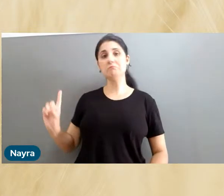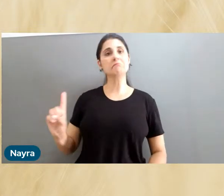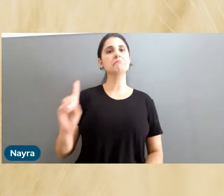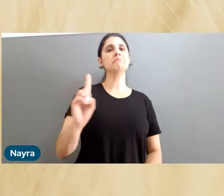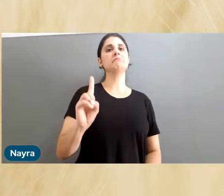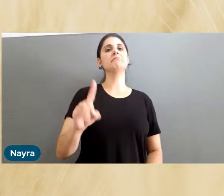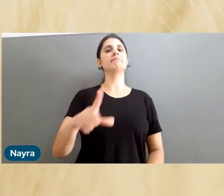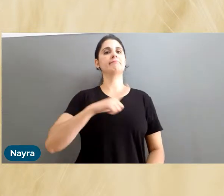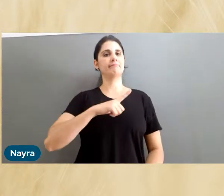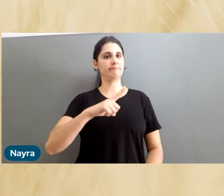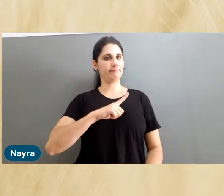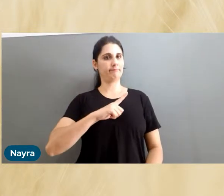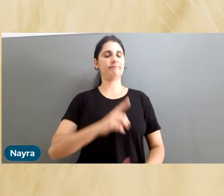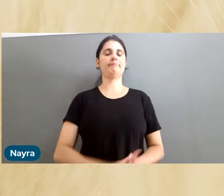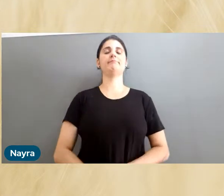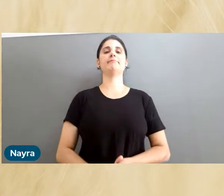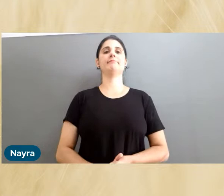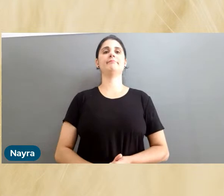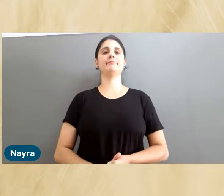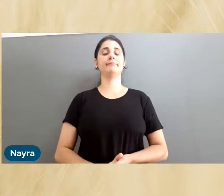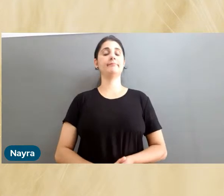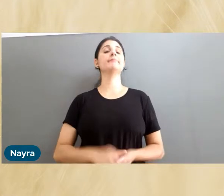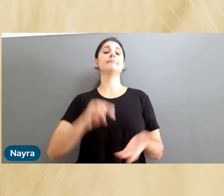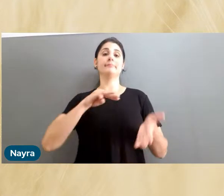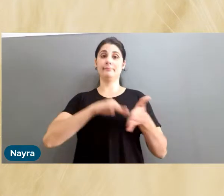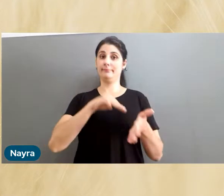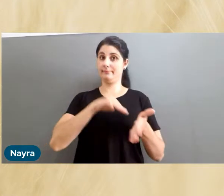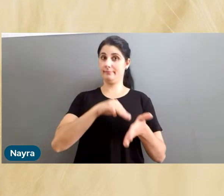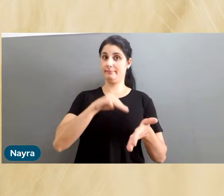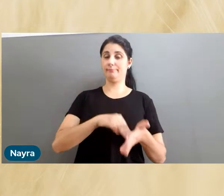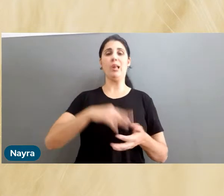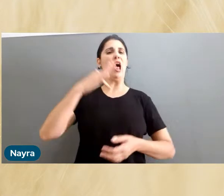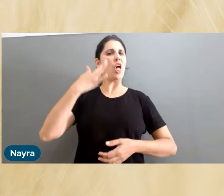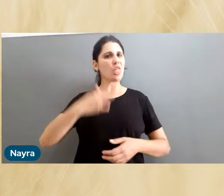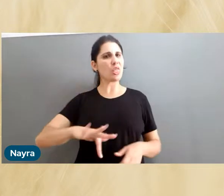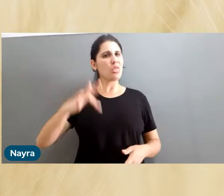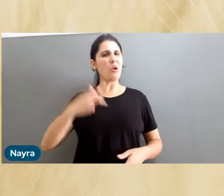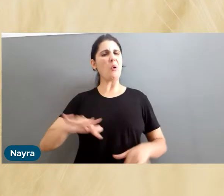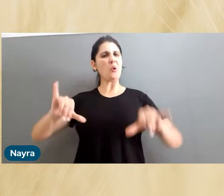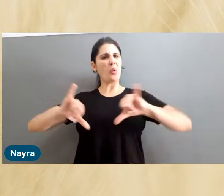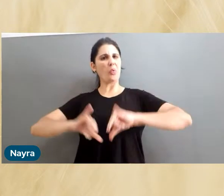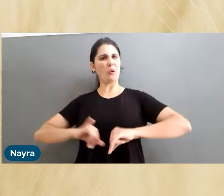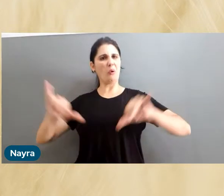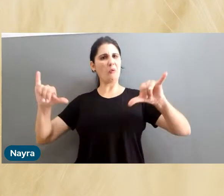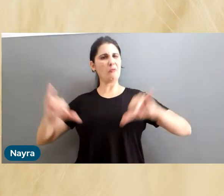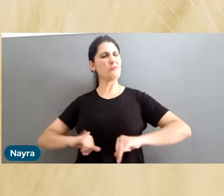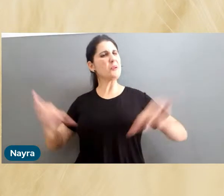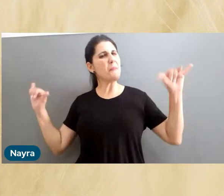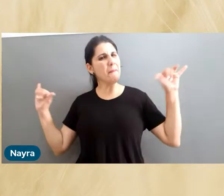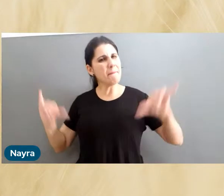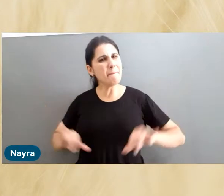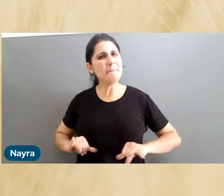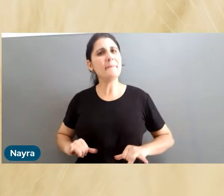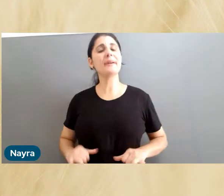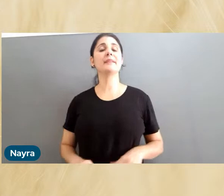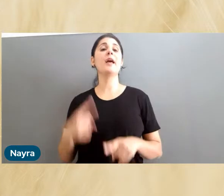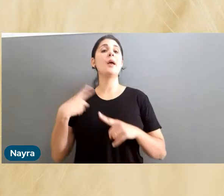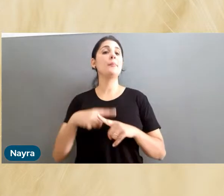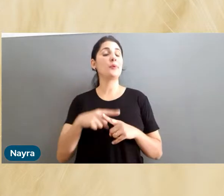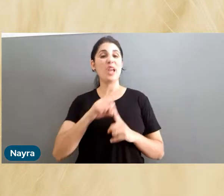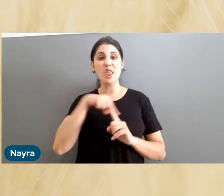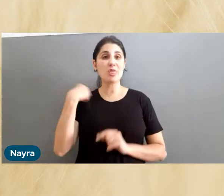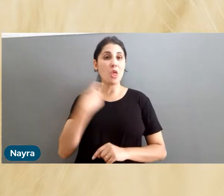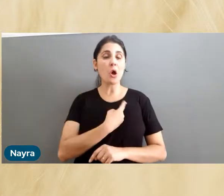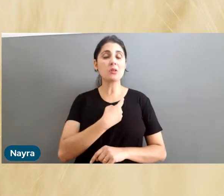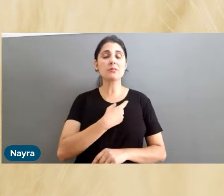temos. E muitas razões de dores e de sofrimentos resultam exatamente de ignorarmos